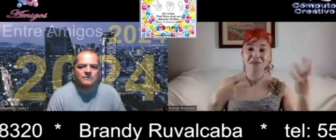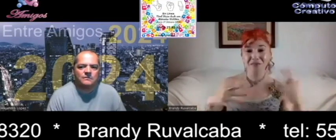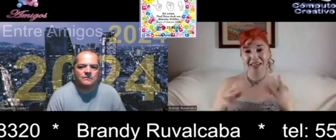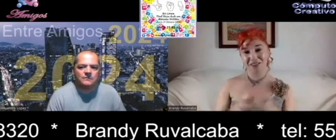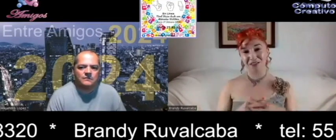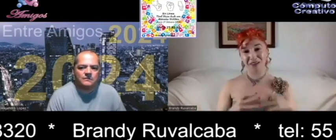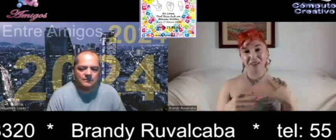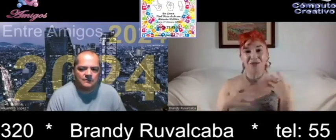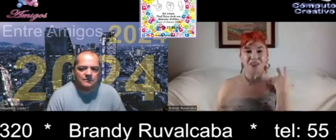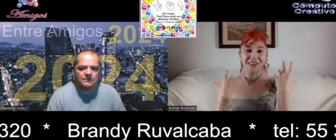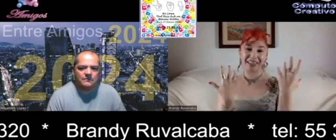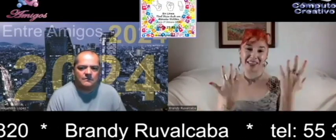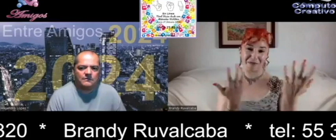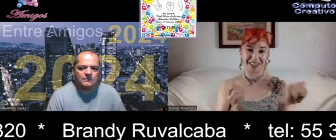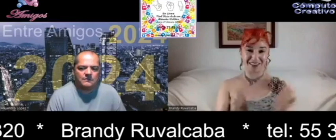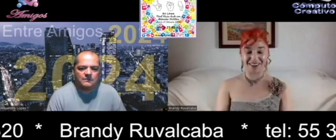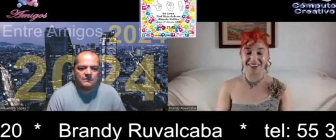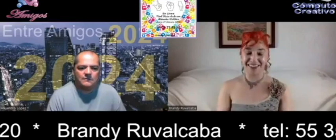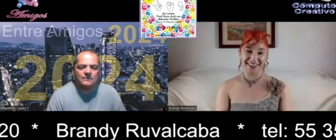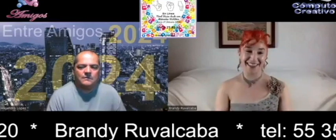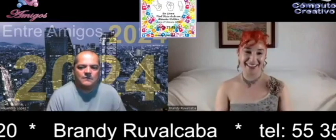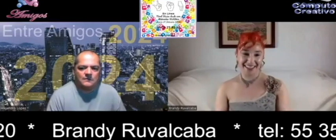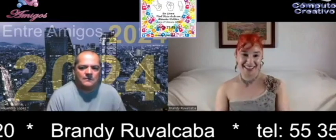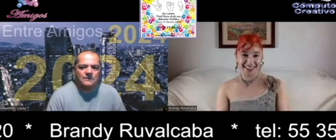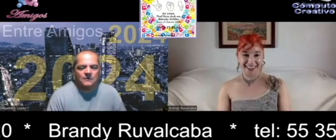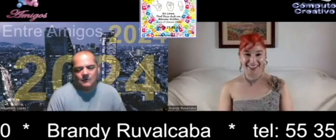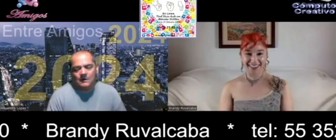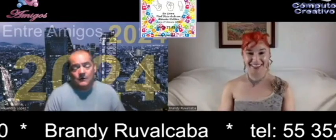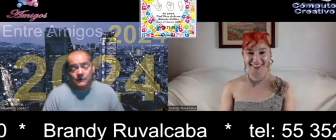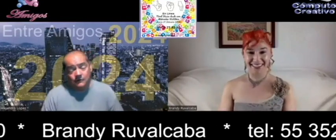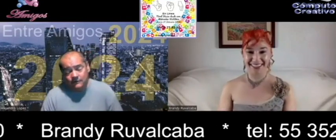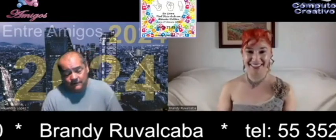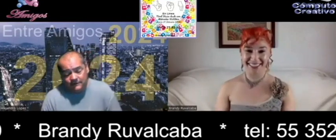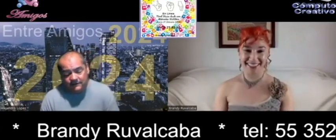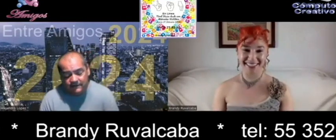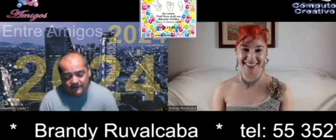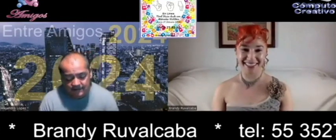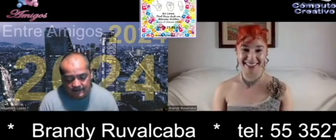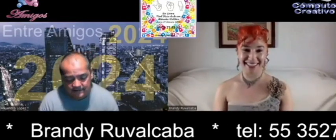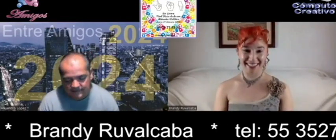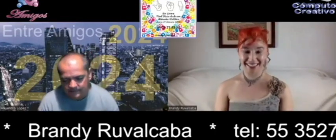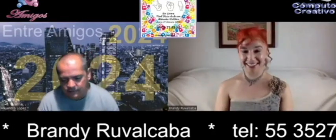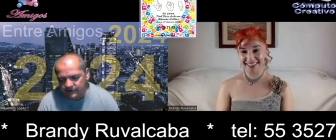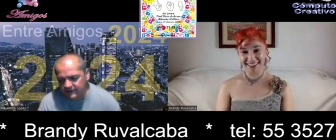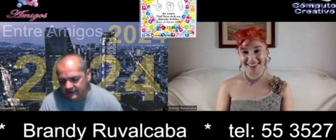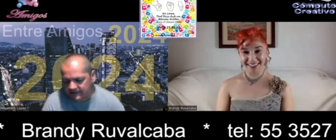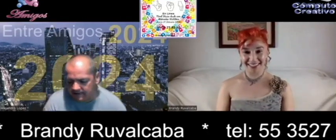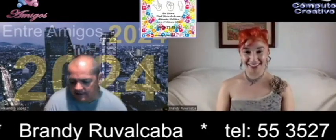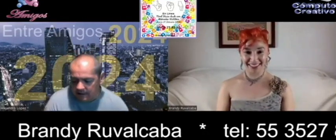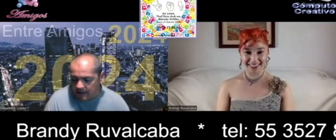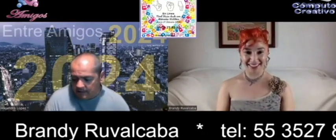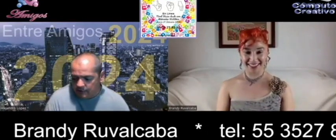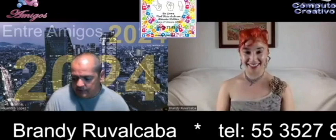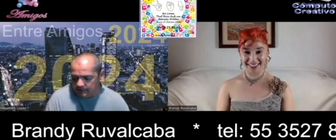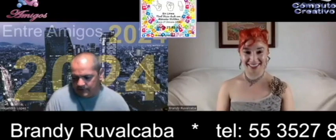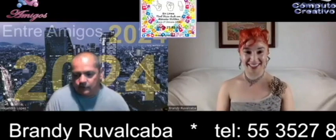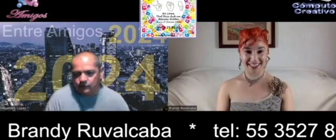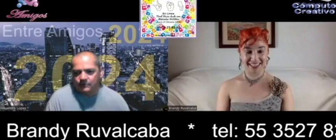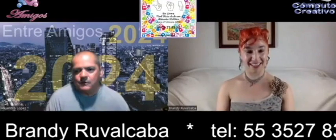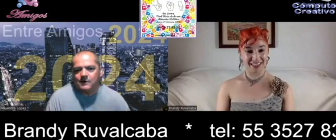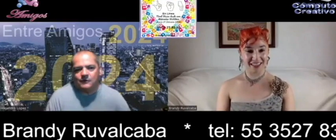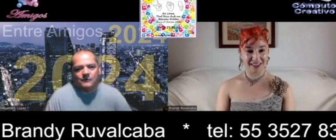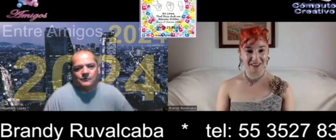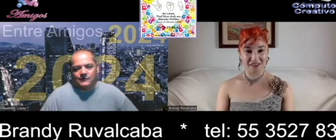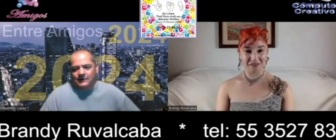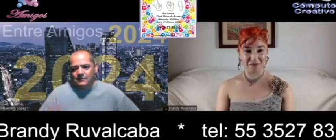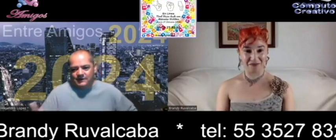más movimientos, más formas de expresión. Wow, no, no, es muy interesante, porque digo, yo